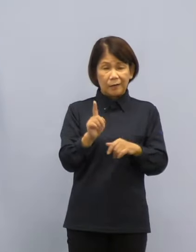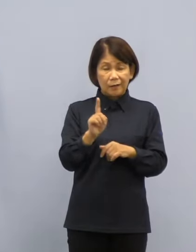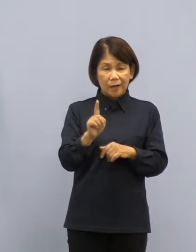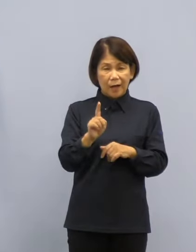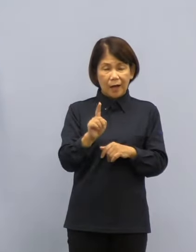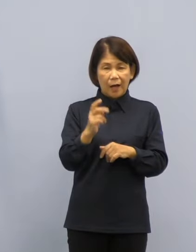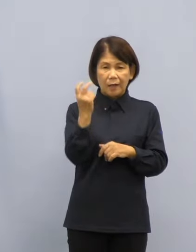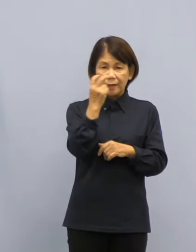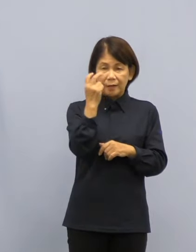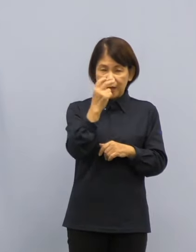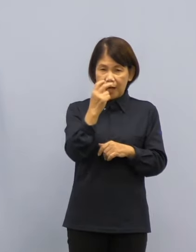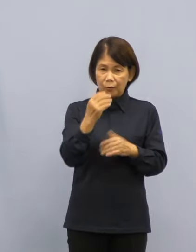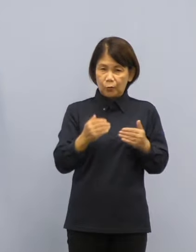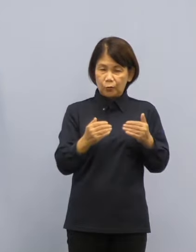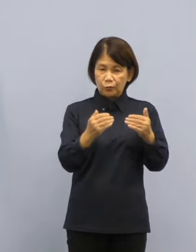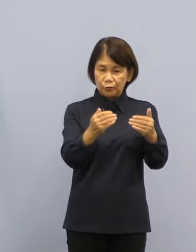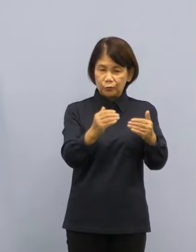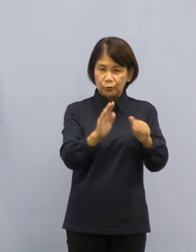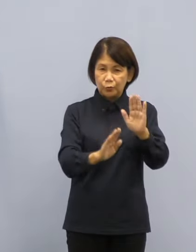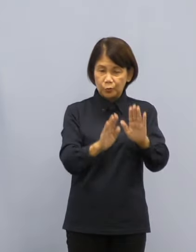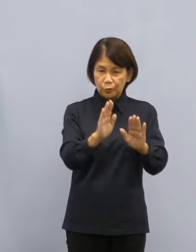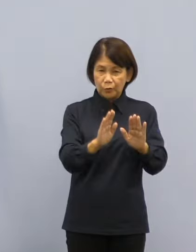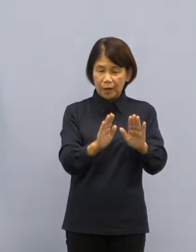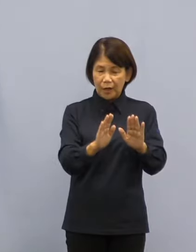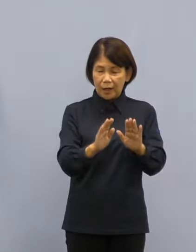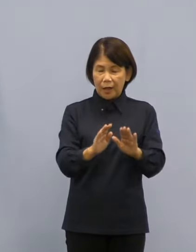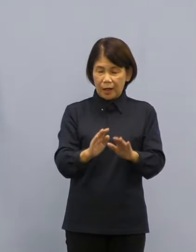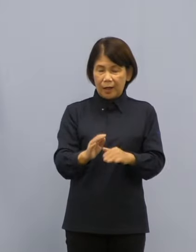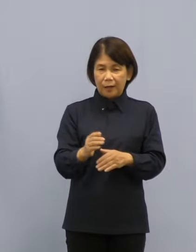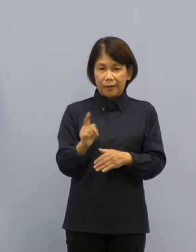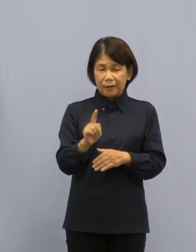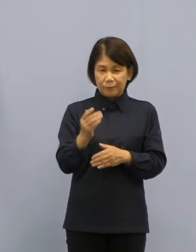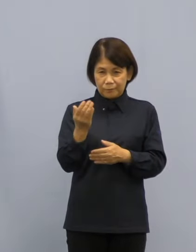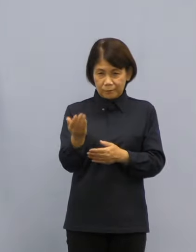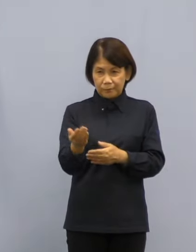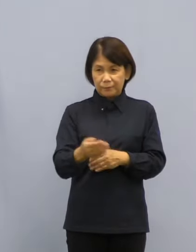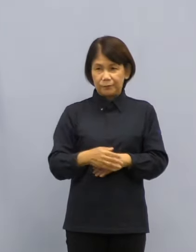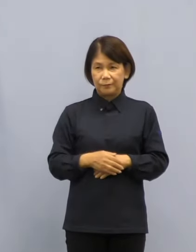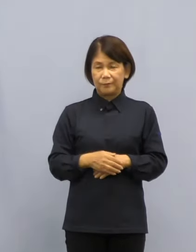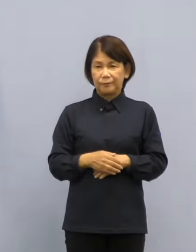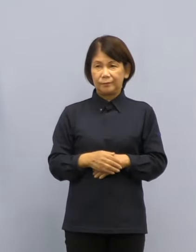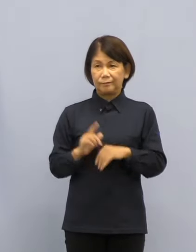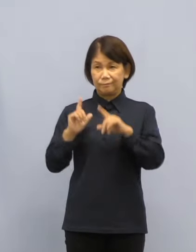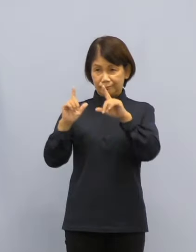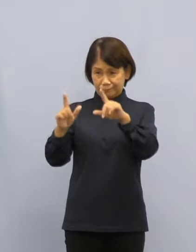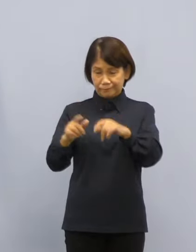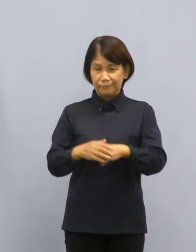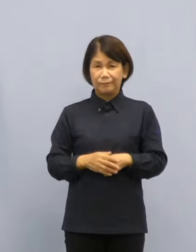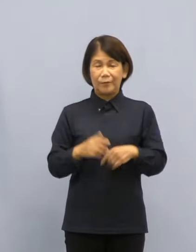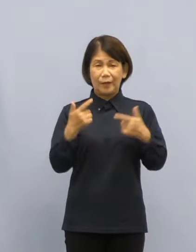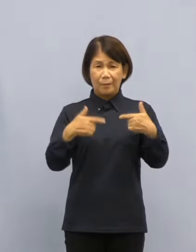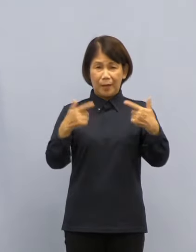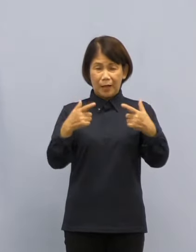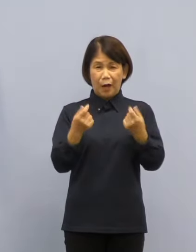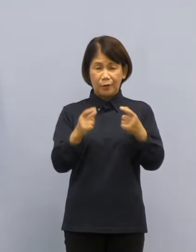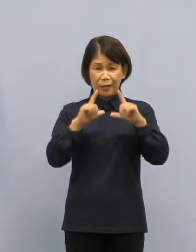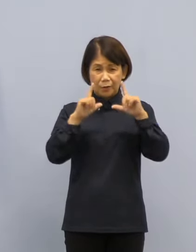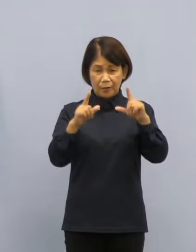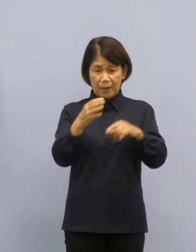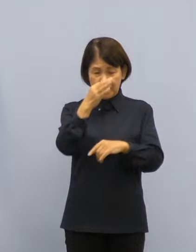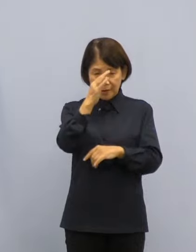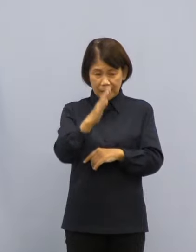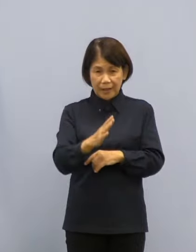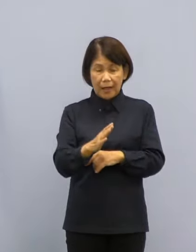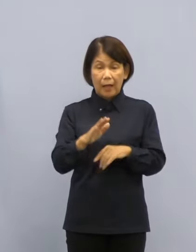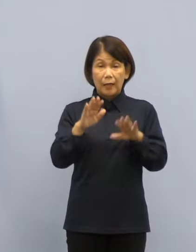進捗状況とかのあればですね、教えていただければ。はい、 毎回同じ回答でも大変申し訳ないですけど、まだ審査